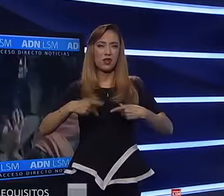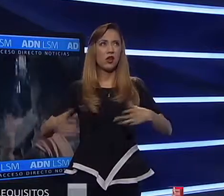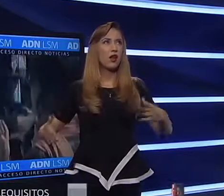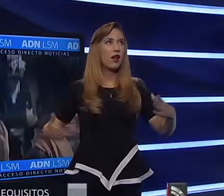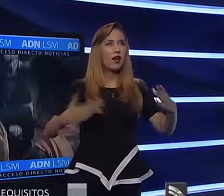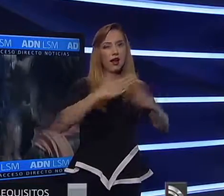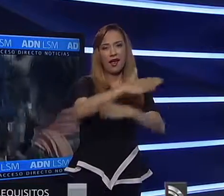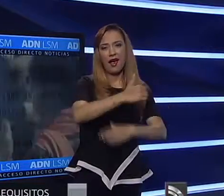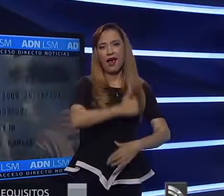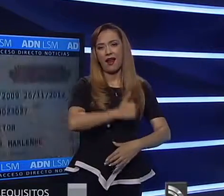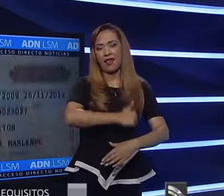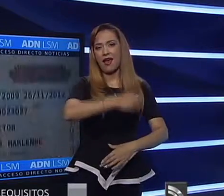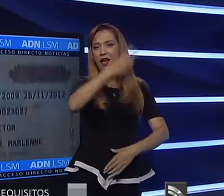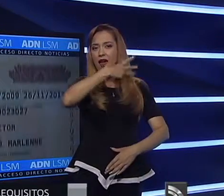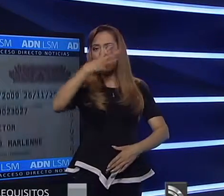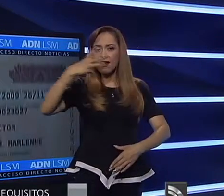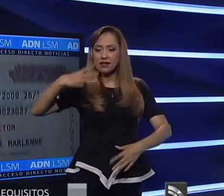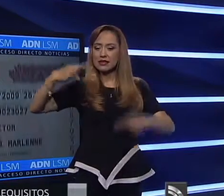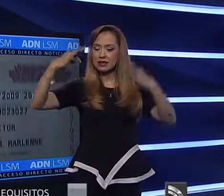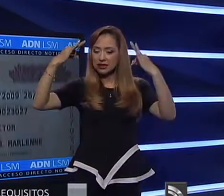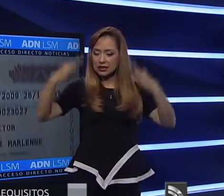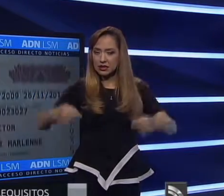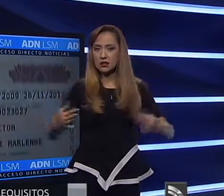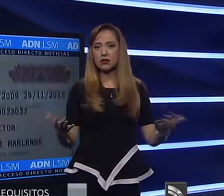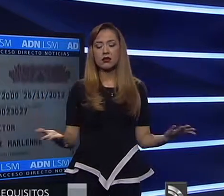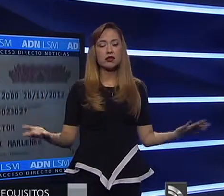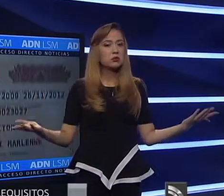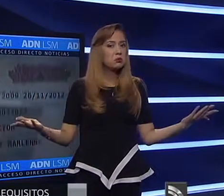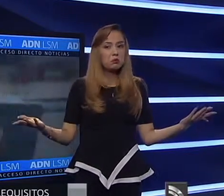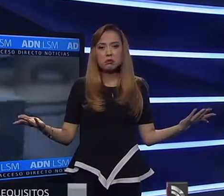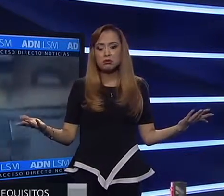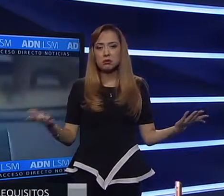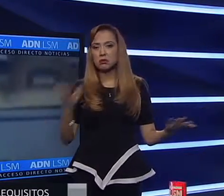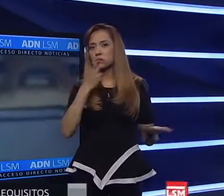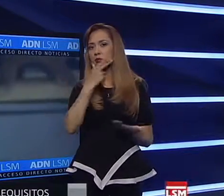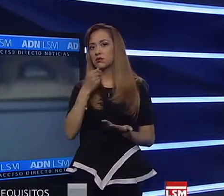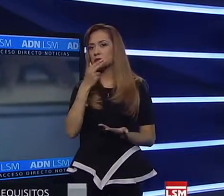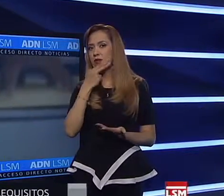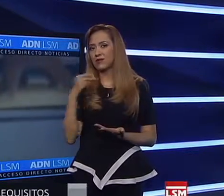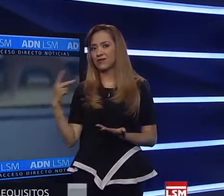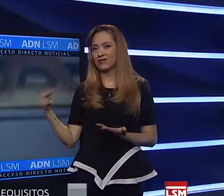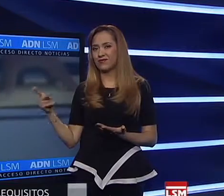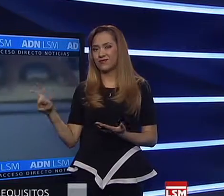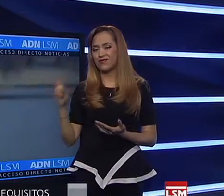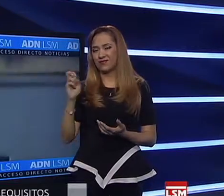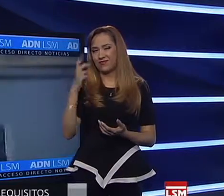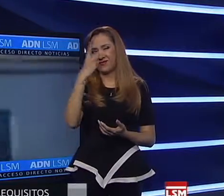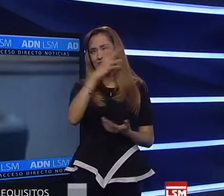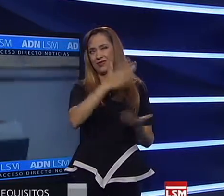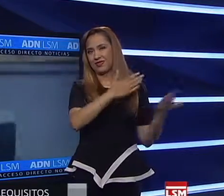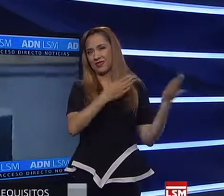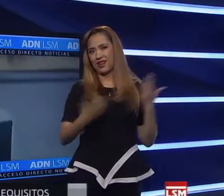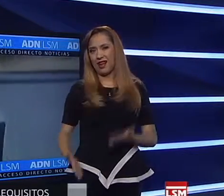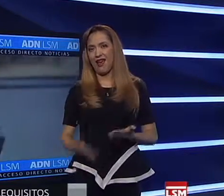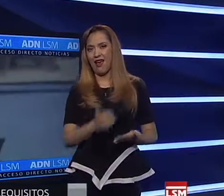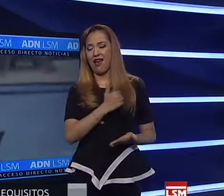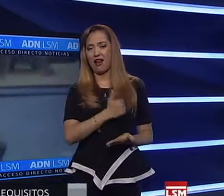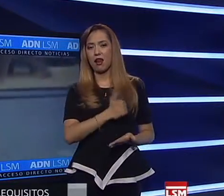de Asuntos Exteriores canadiense, Bernard Laurier. Consideró que esta medida sigue siendo requerida debido a